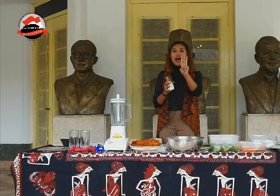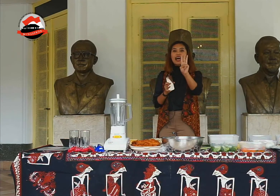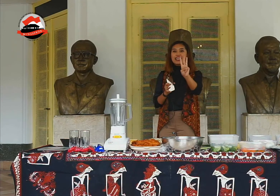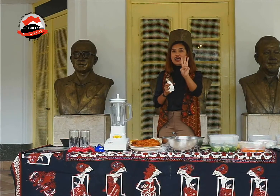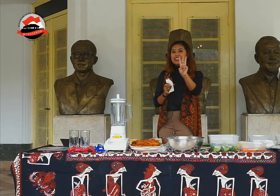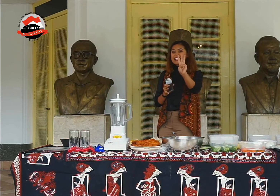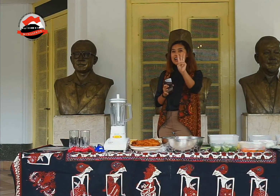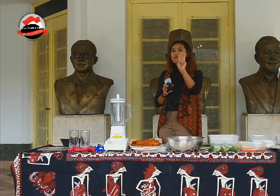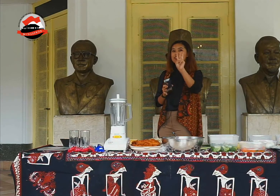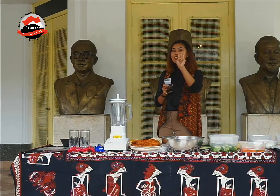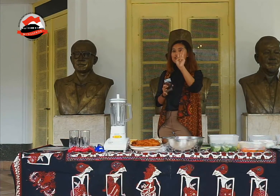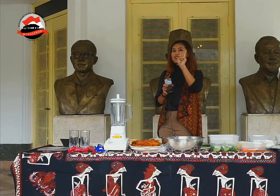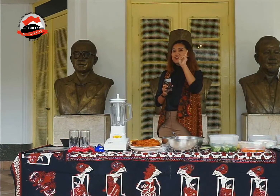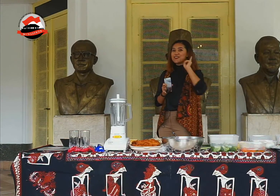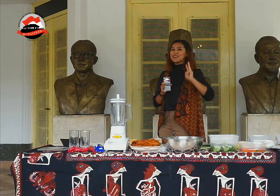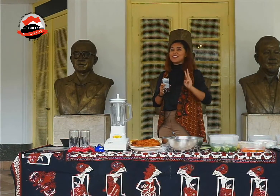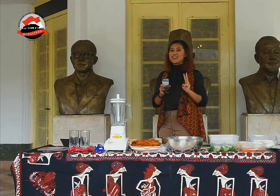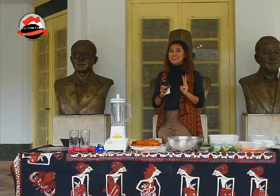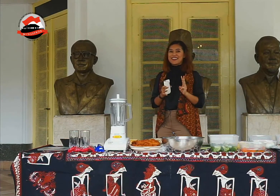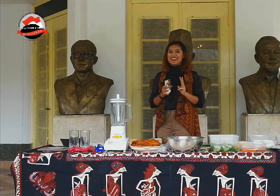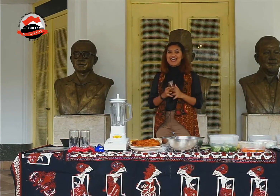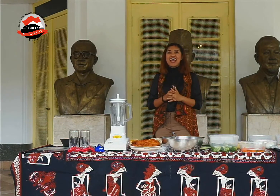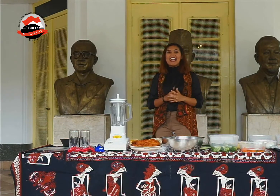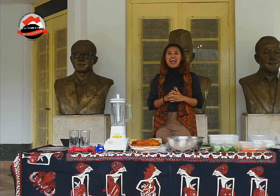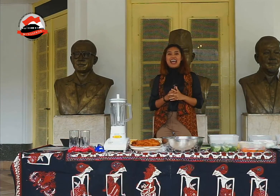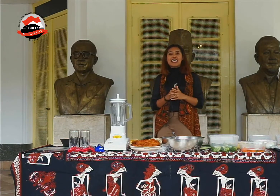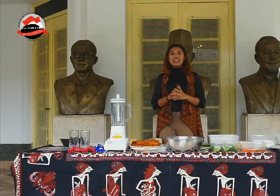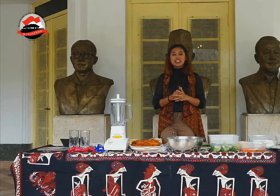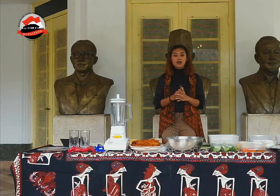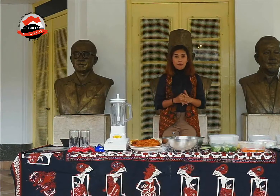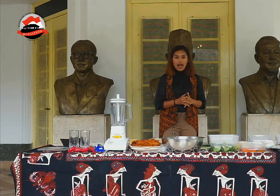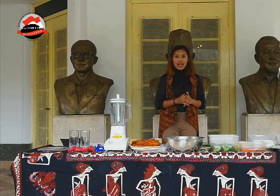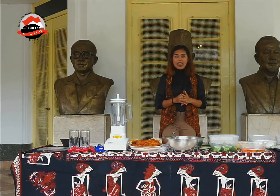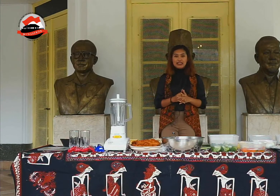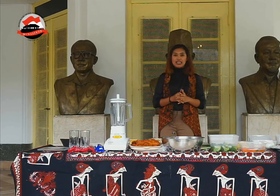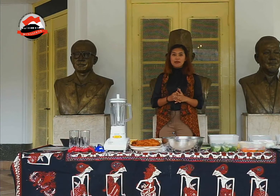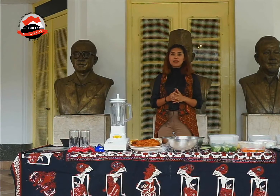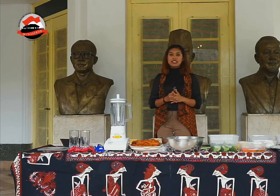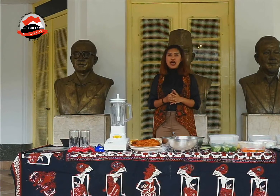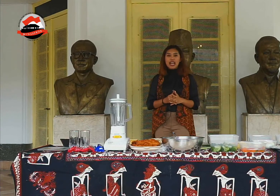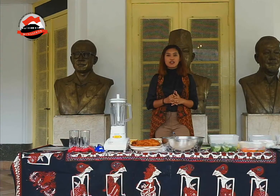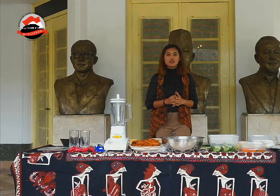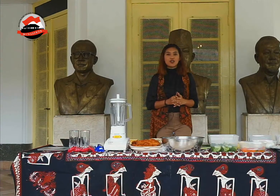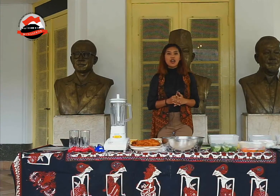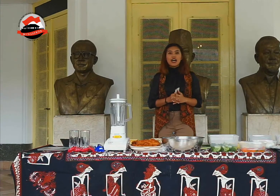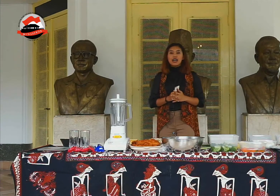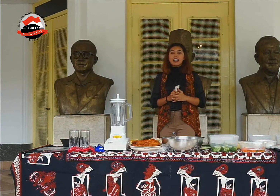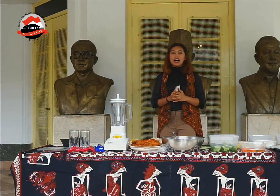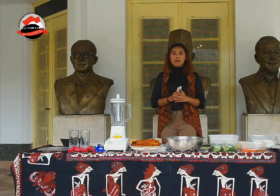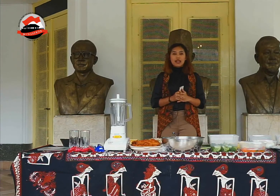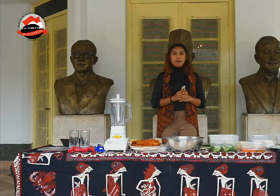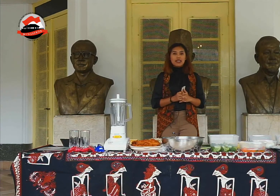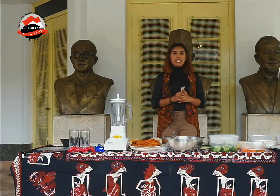3 adik-adik yang beruntung. Nah, adik-adik di rumah nanti bisa langsung